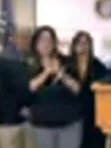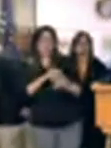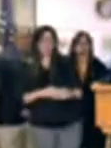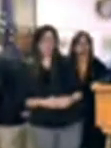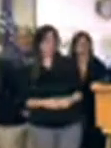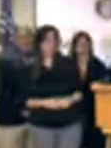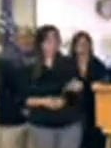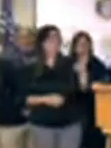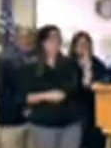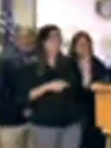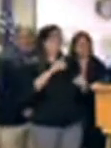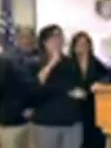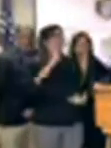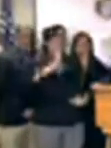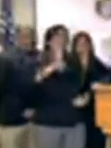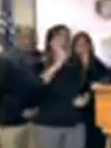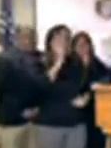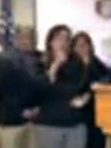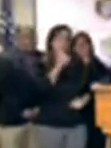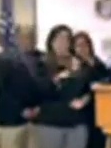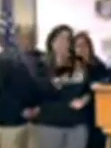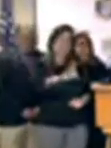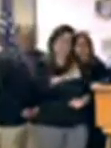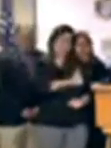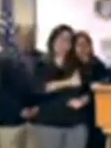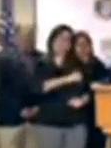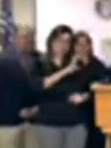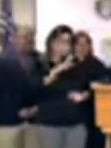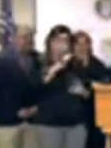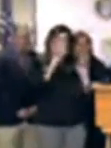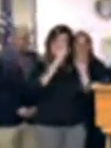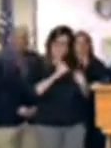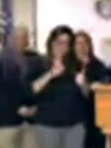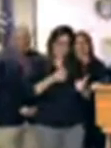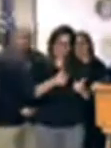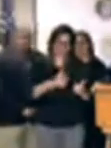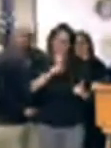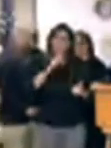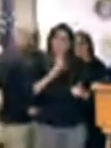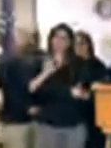El que me equivoqué fue yo. Fui yo, no fue él, así que aclaro. Así